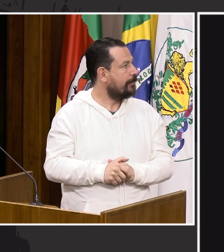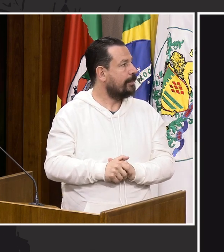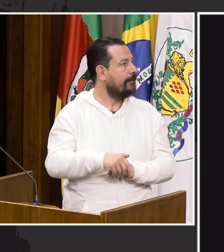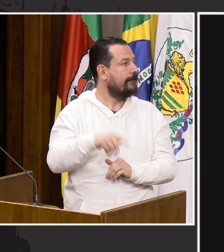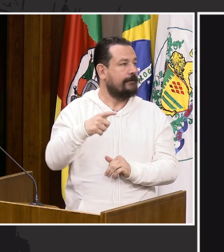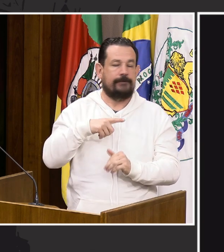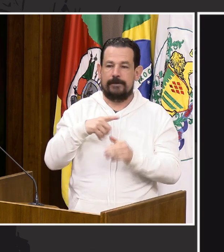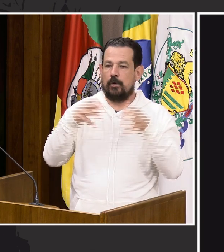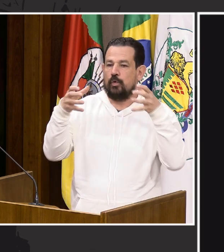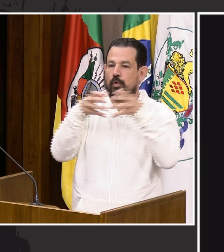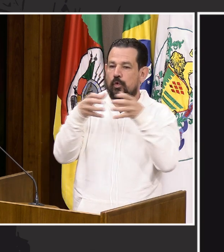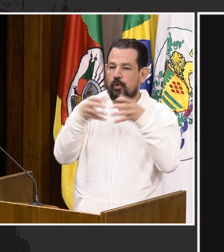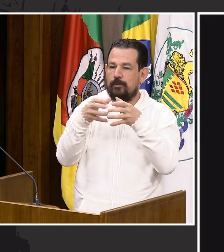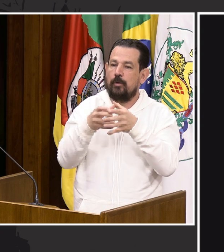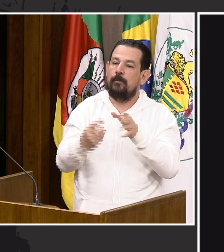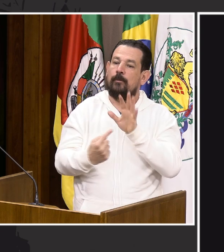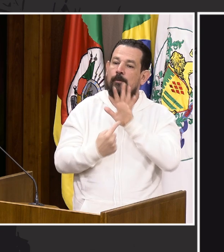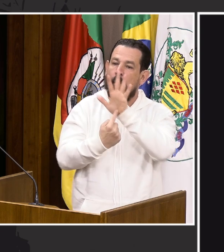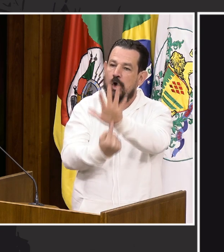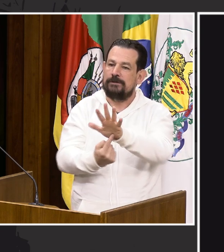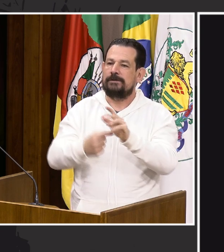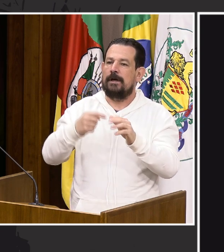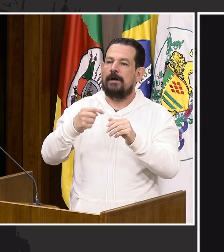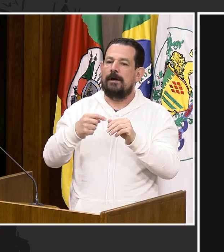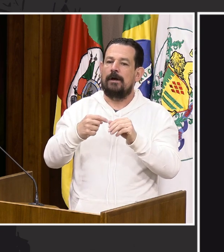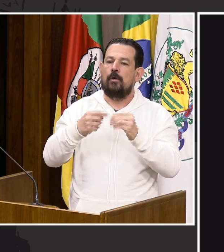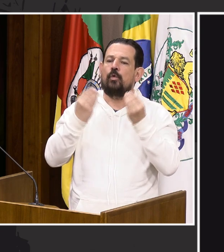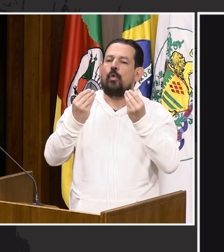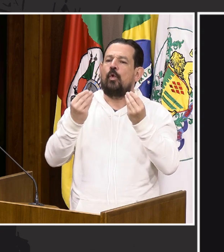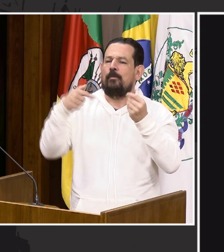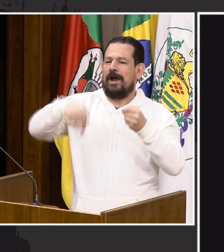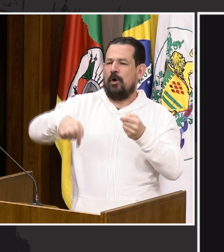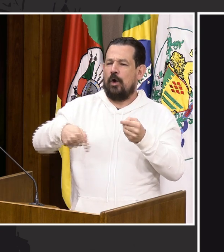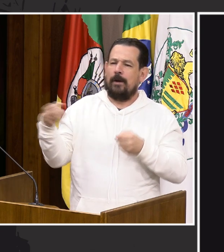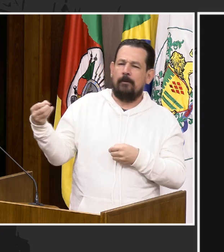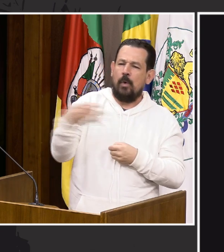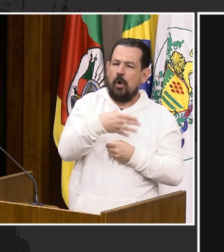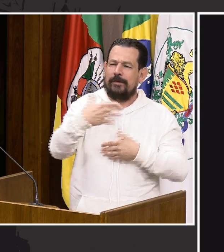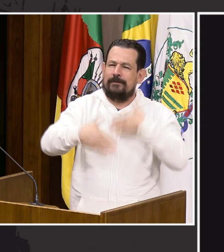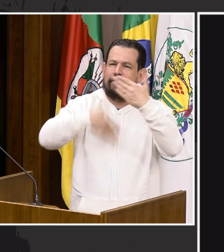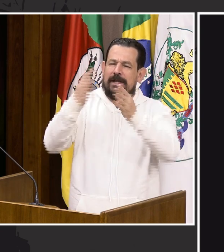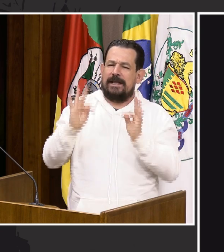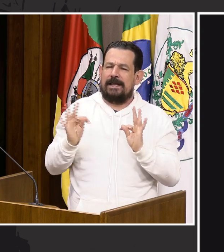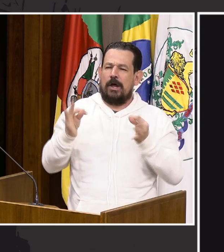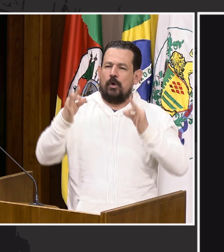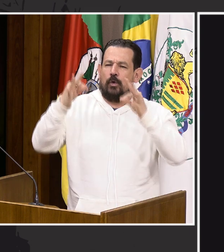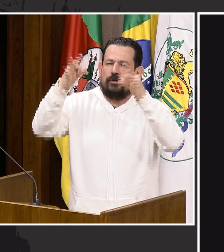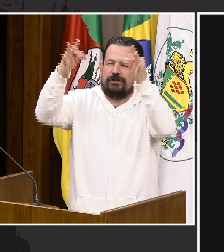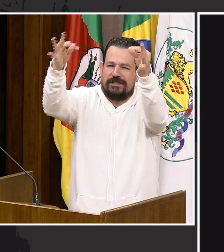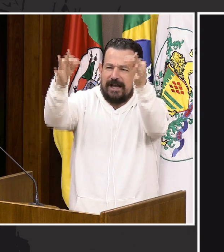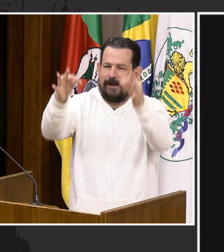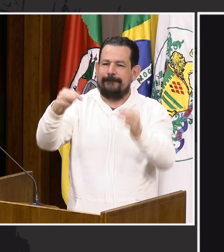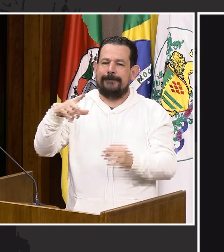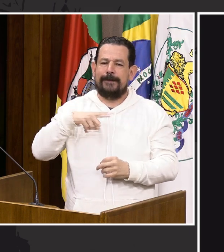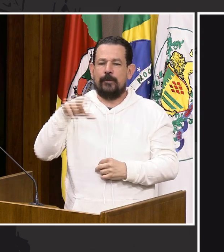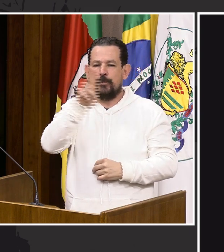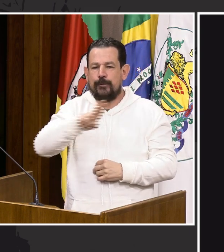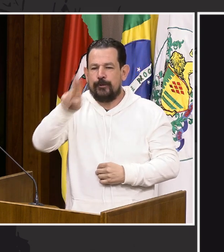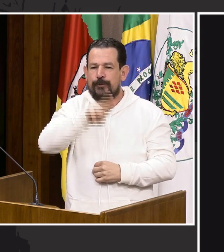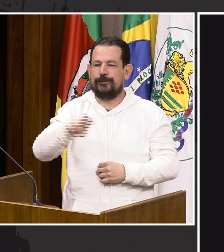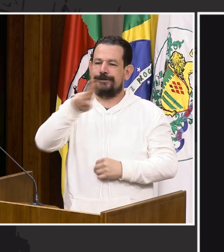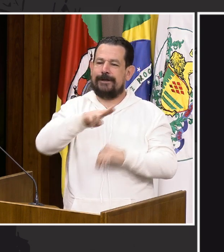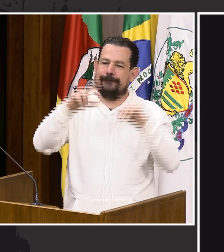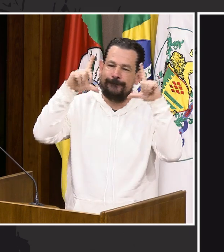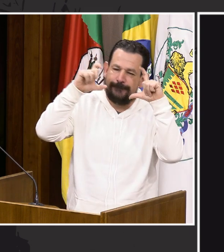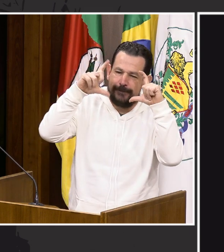de sinais. Na quinta-feira, então, dia 25, o grupo que vai apresentar, então, é um movimento novo, assim, através